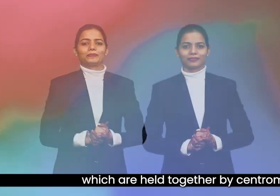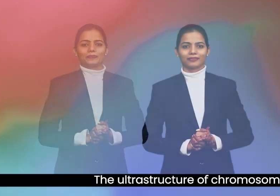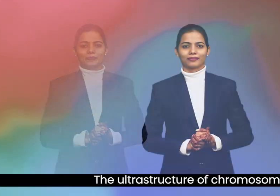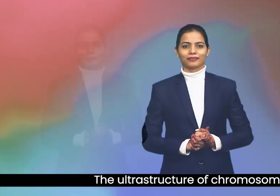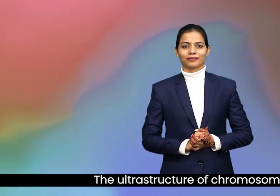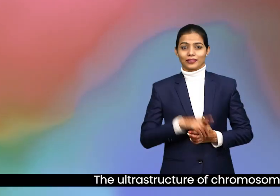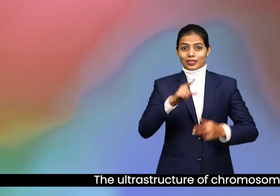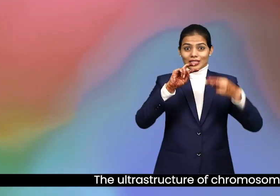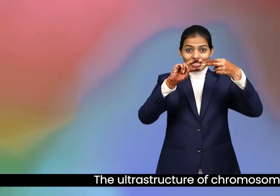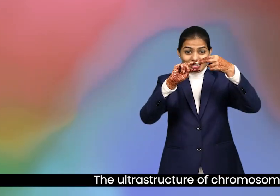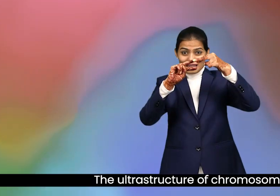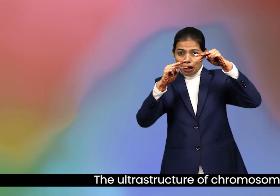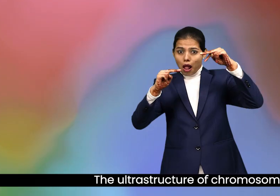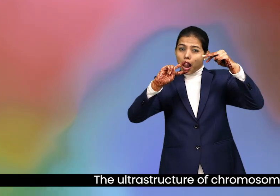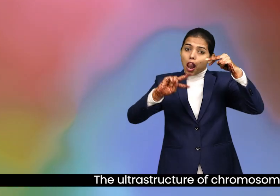The நிறப்புரிகளின் ultrastructure of முன்னமைப்பு chromosomes